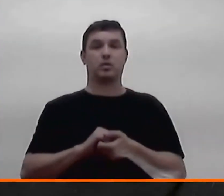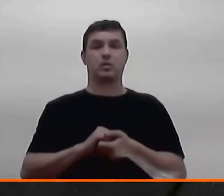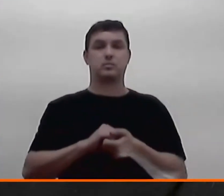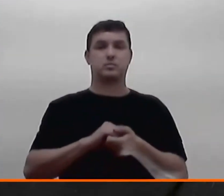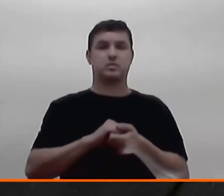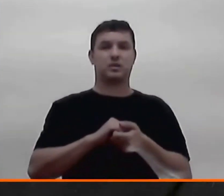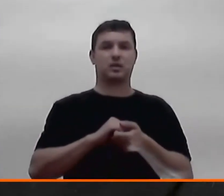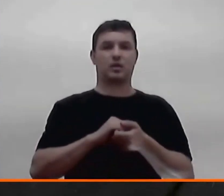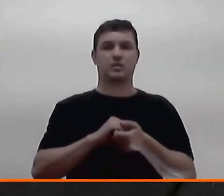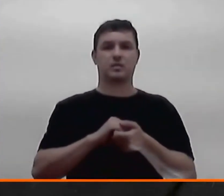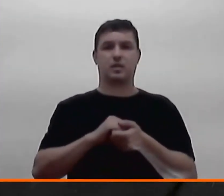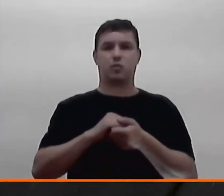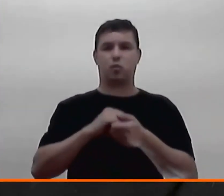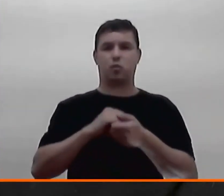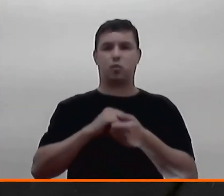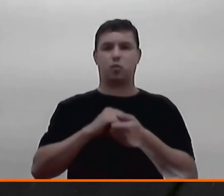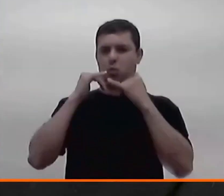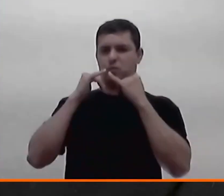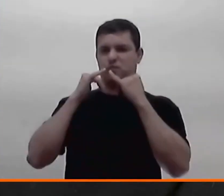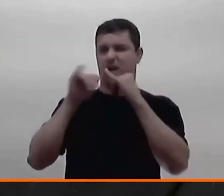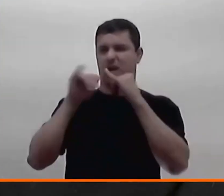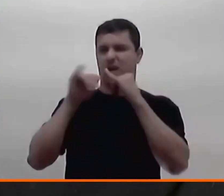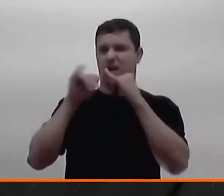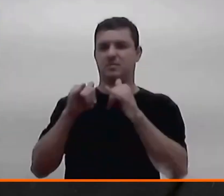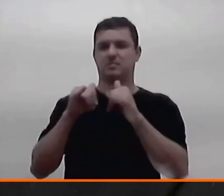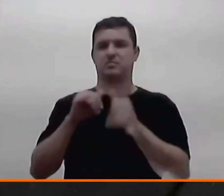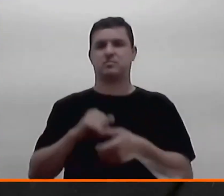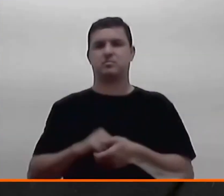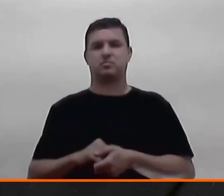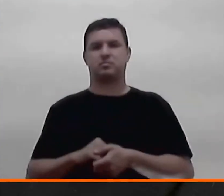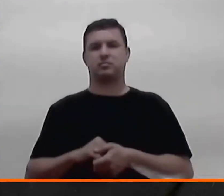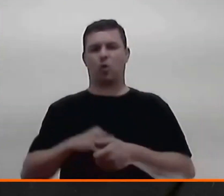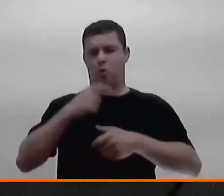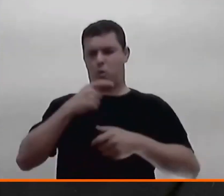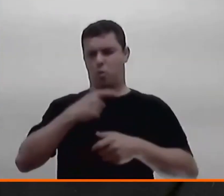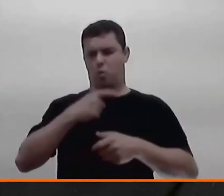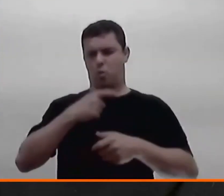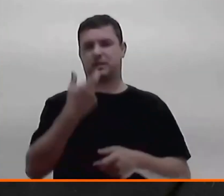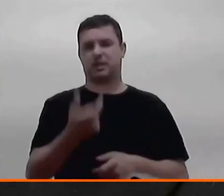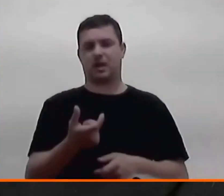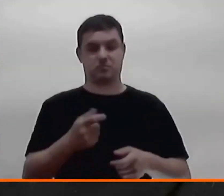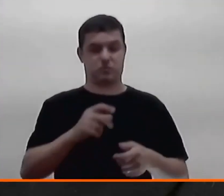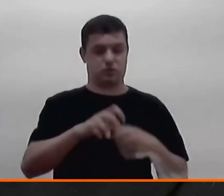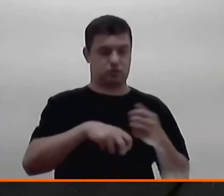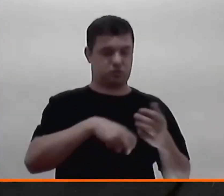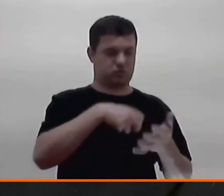confessar na marra que Jesus Cristo é o Senhor.